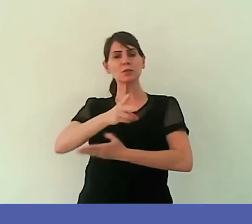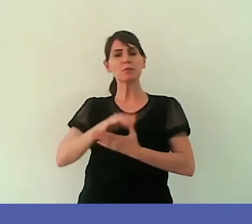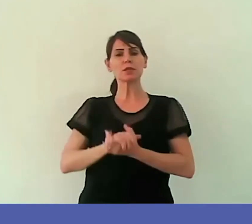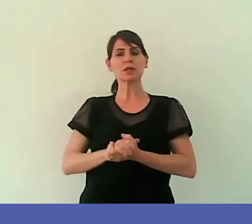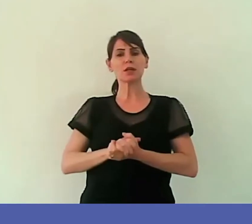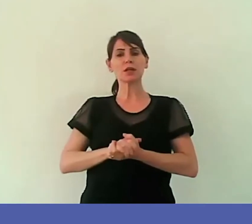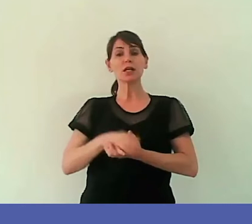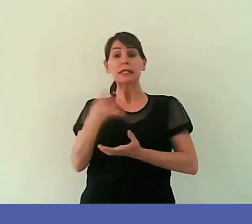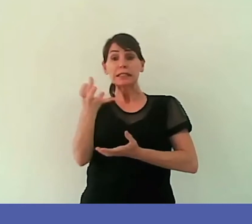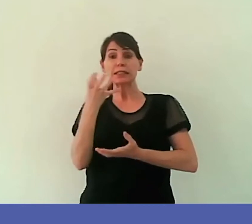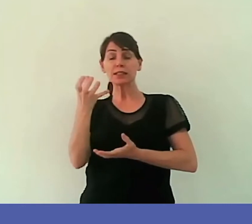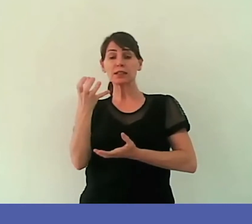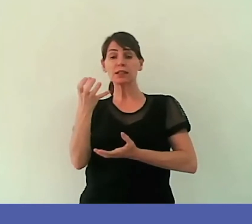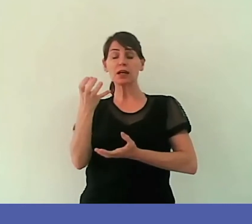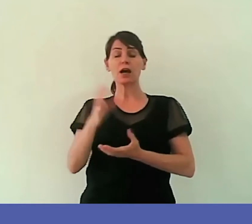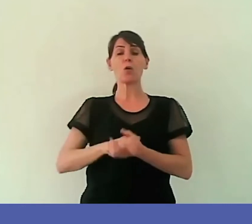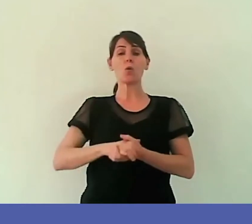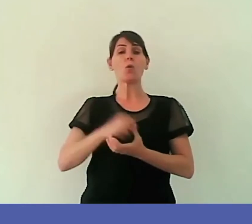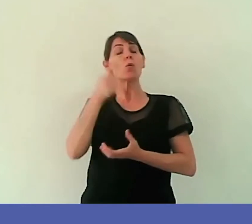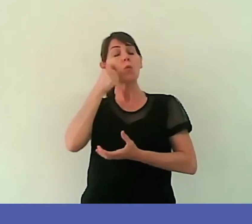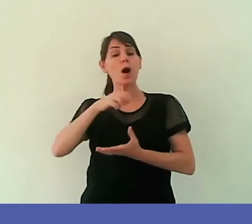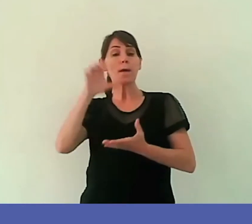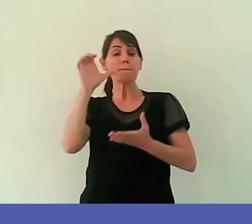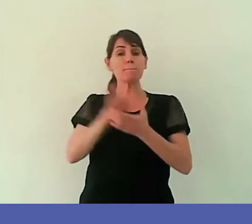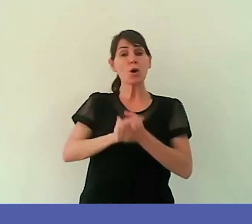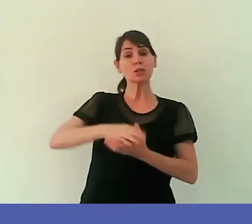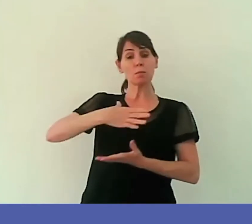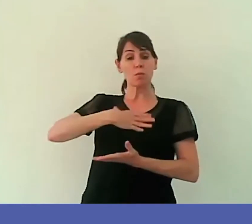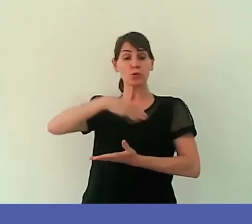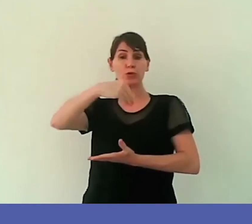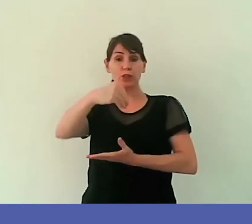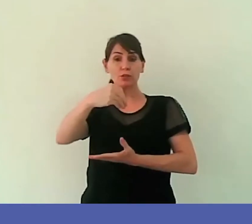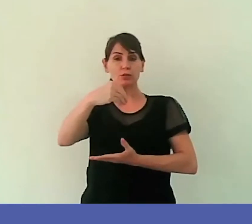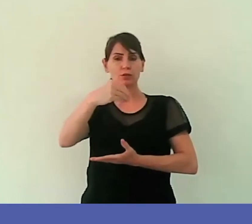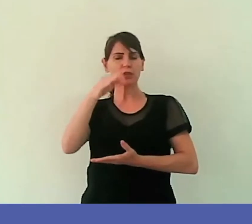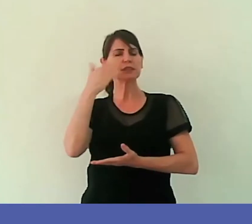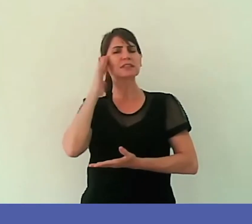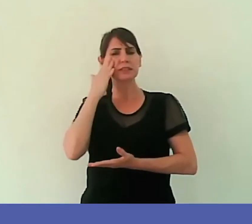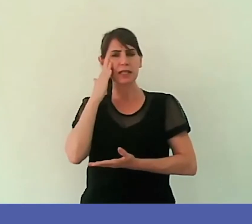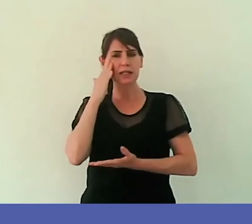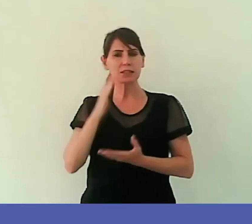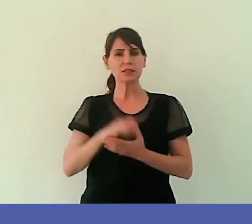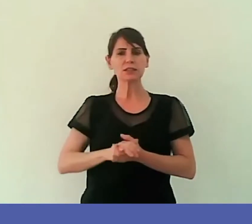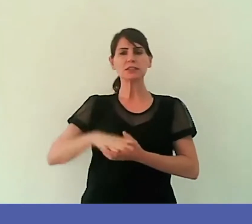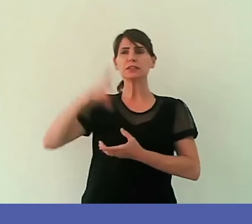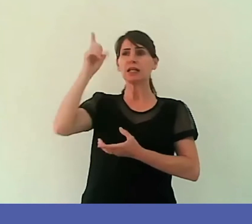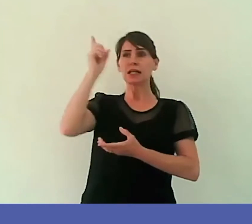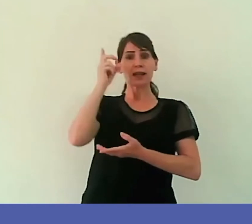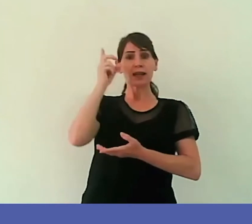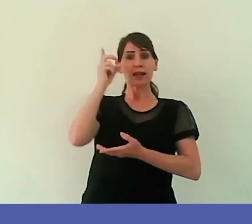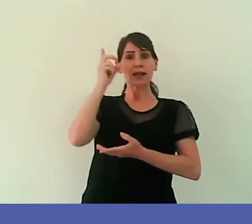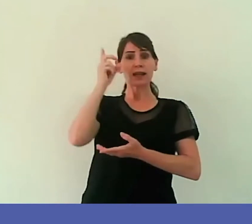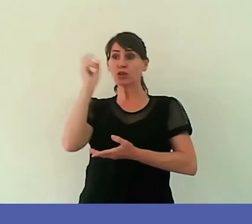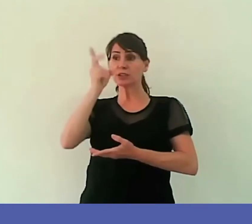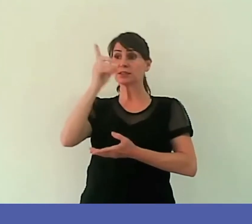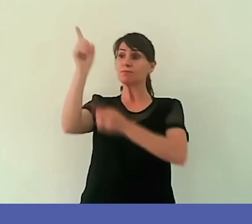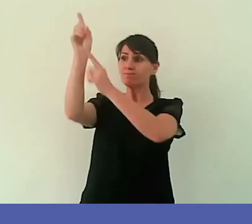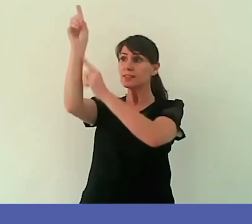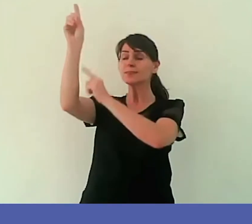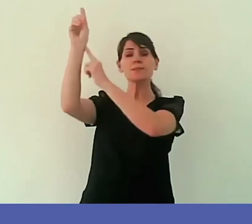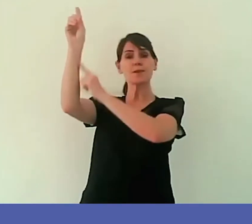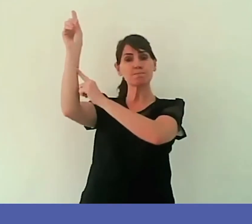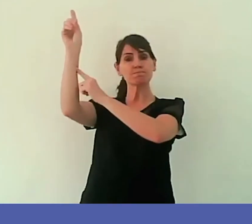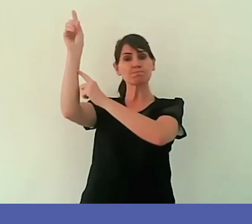esposa para o seu filho. Vocês entenderam? Deus sempre teve esse desejo de obter